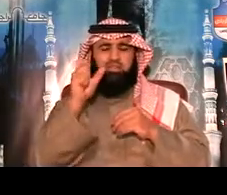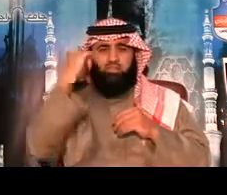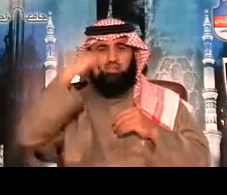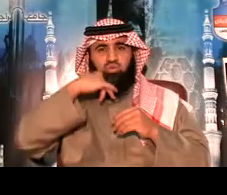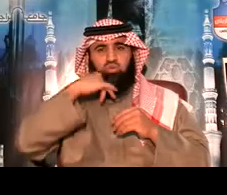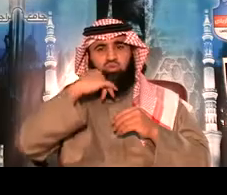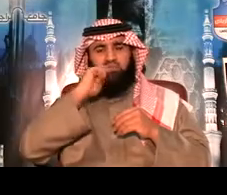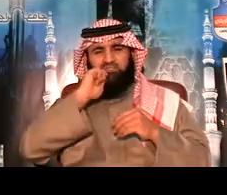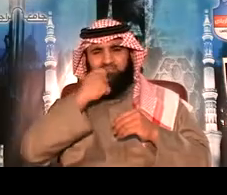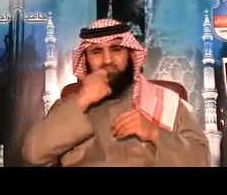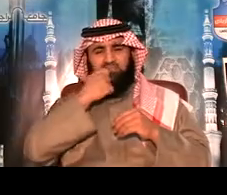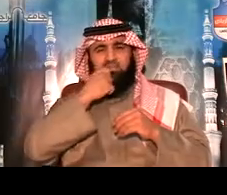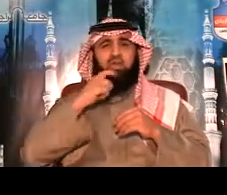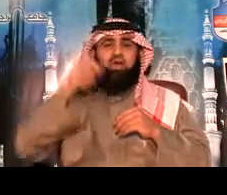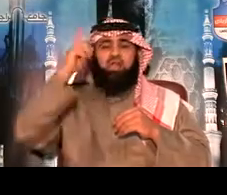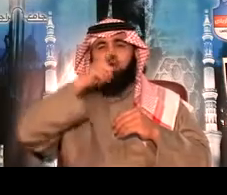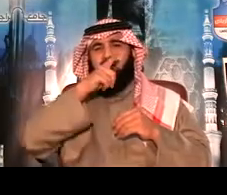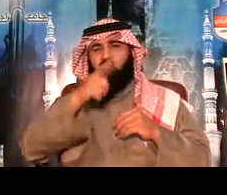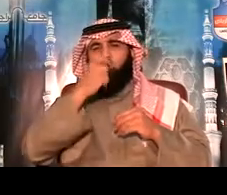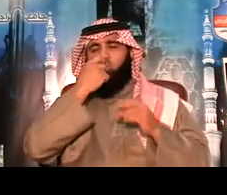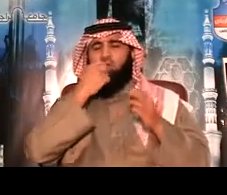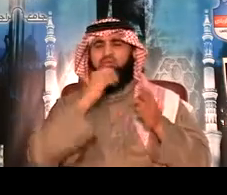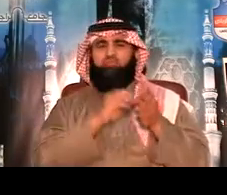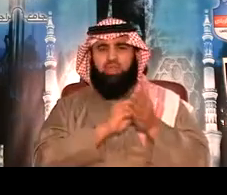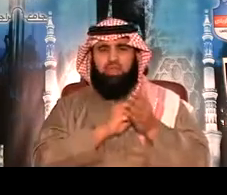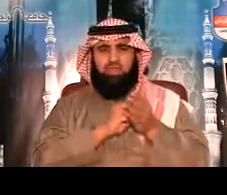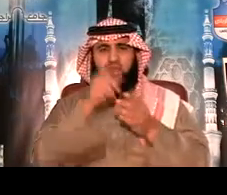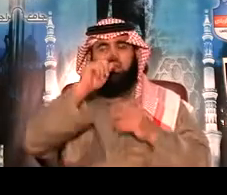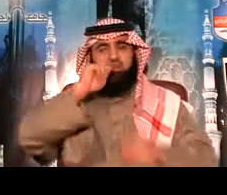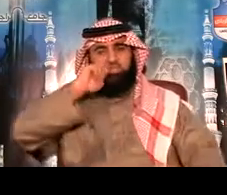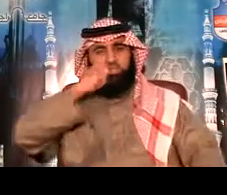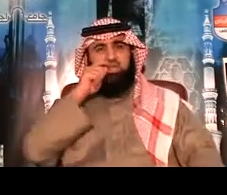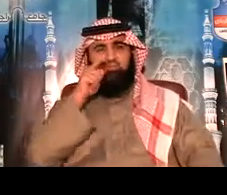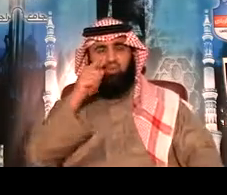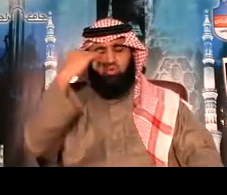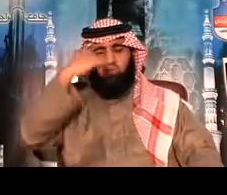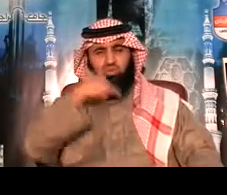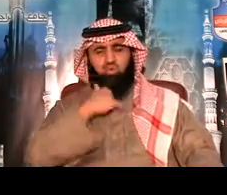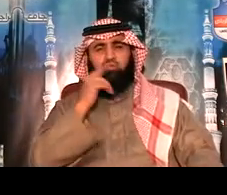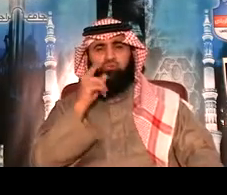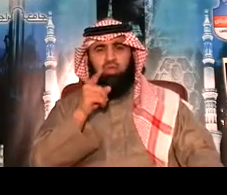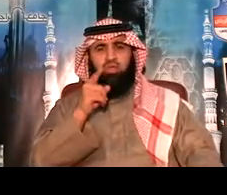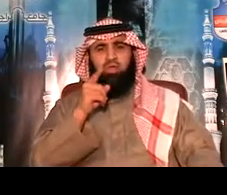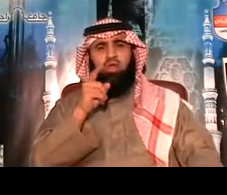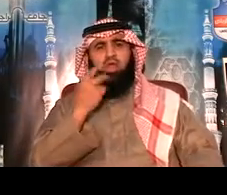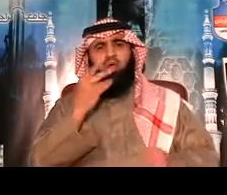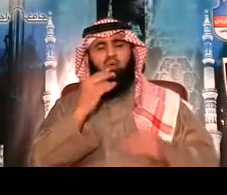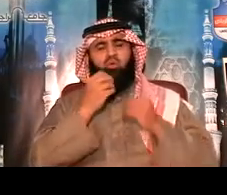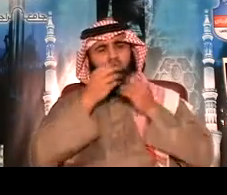الله عز وجل القائل: قل إن تخفوا ما في صدوركم أو تبدوه يعلمه